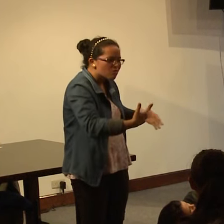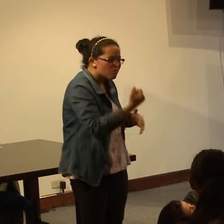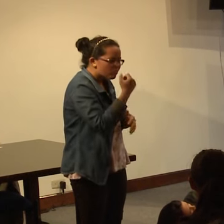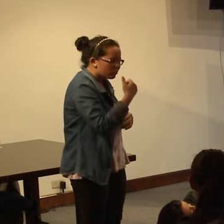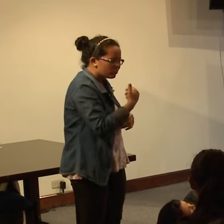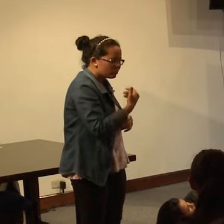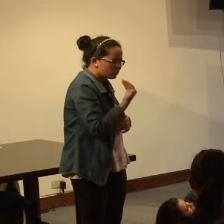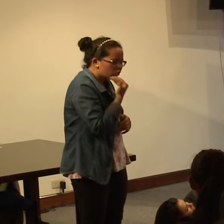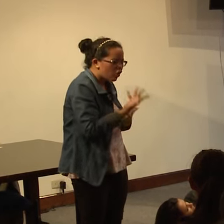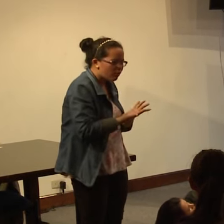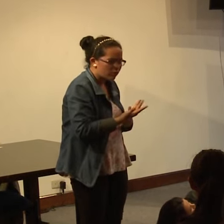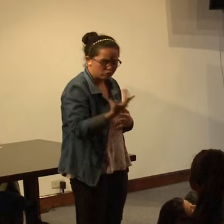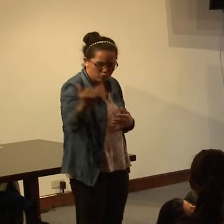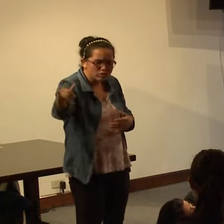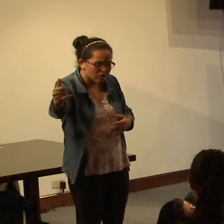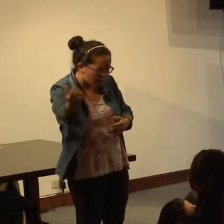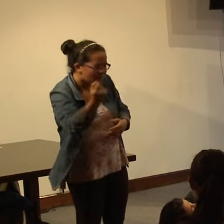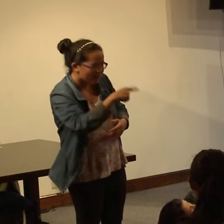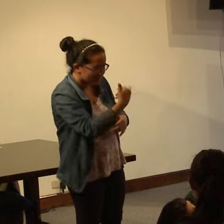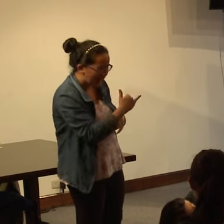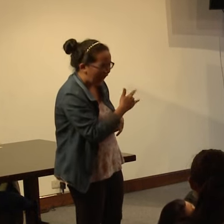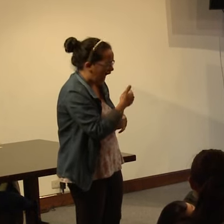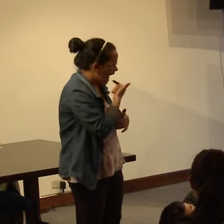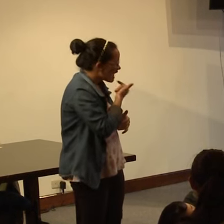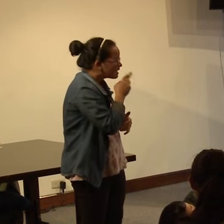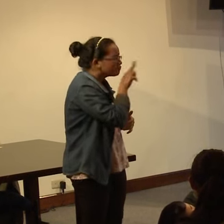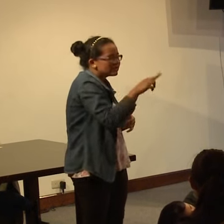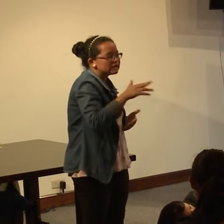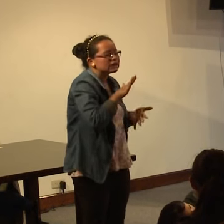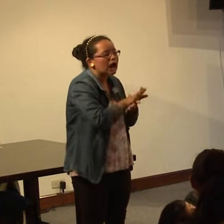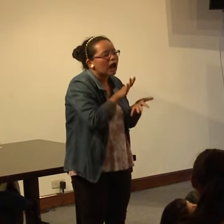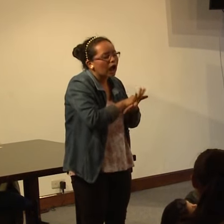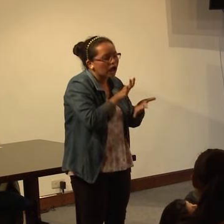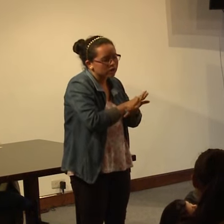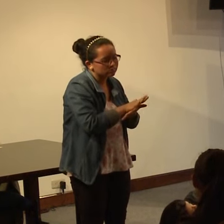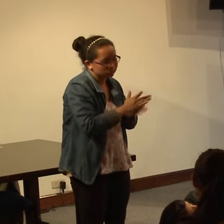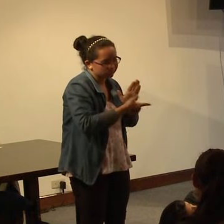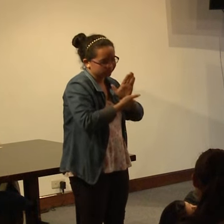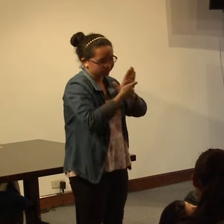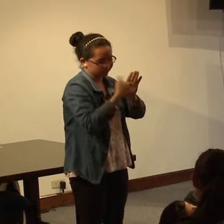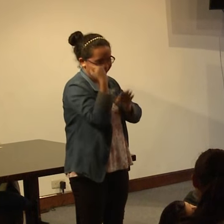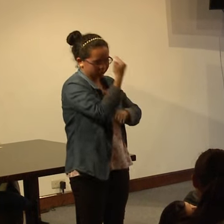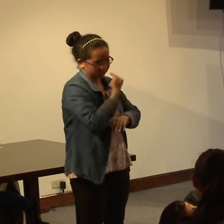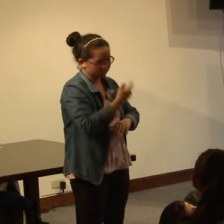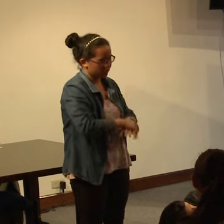mujer? Ah, perdón, sí, está tranquila. Listo, yo te hago una pregunta. ¿La mujer está tranquila?